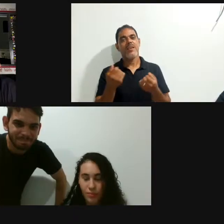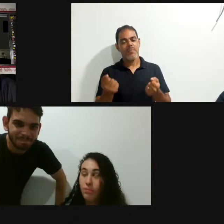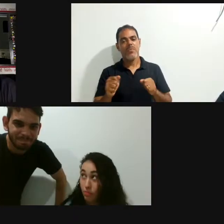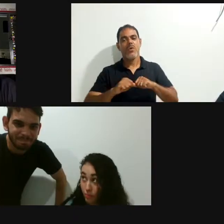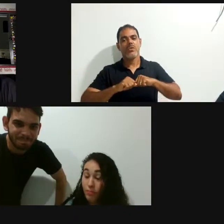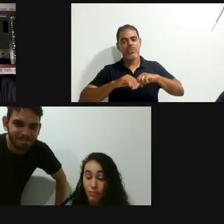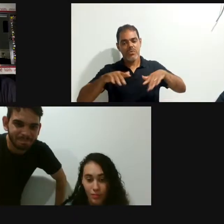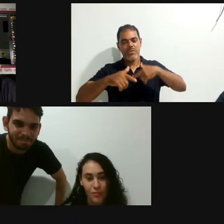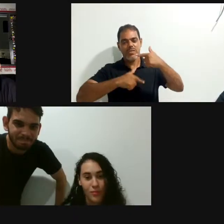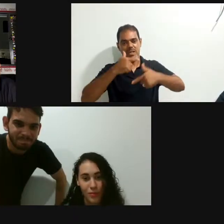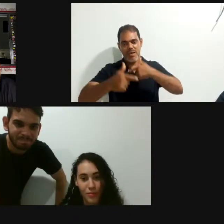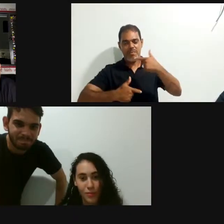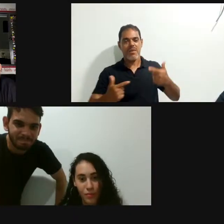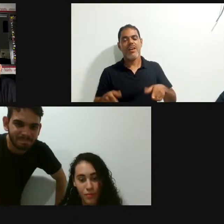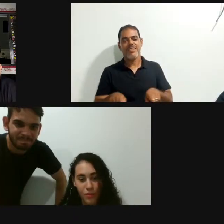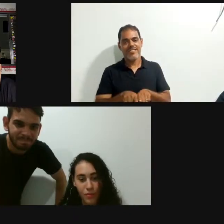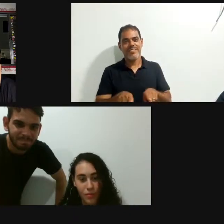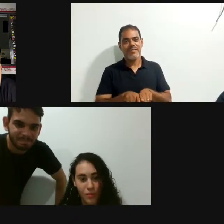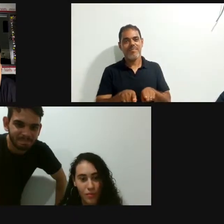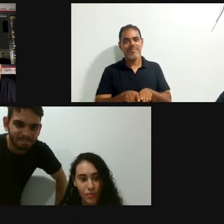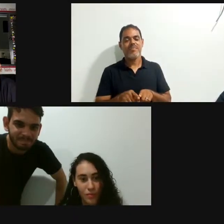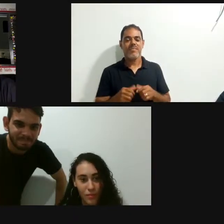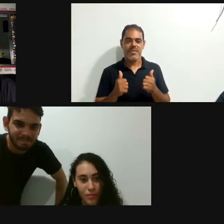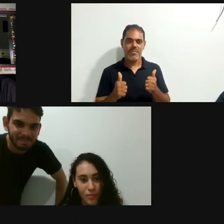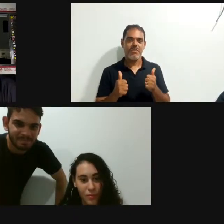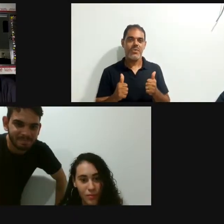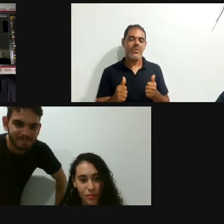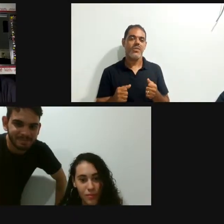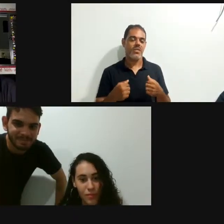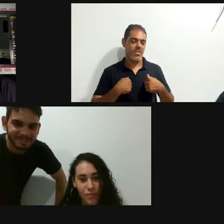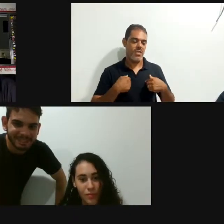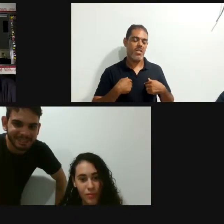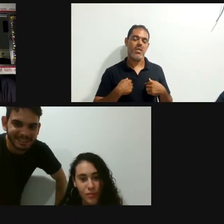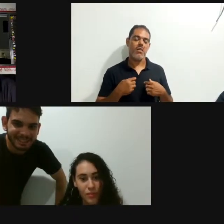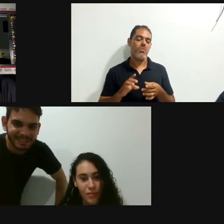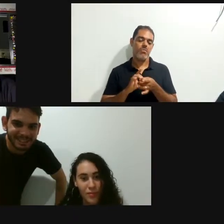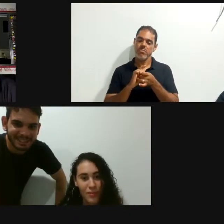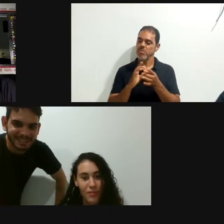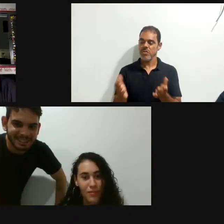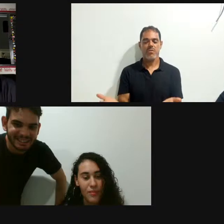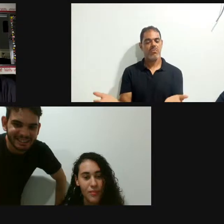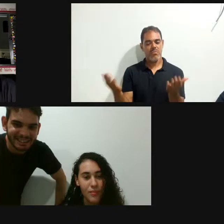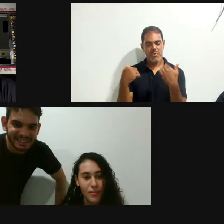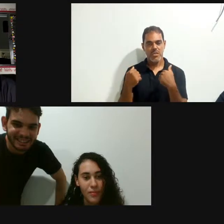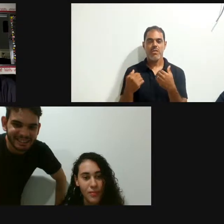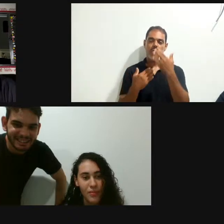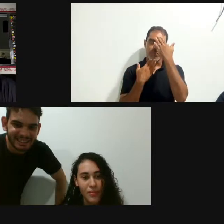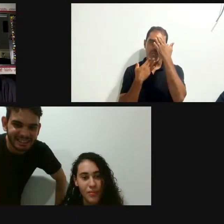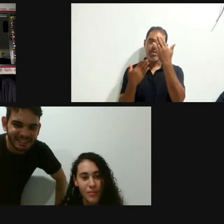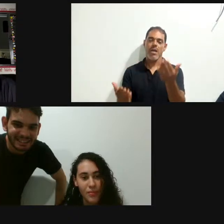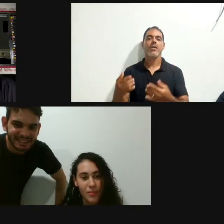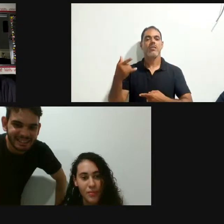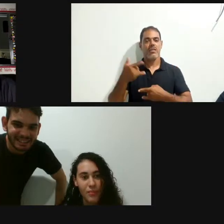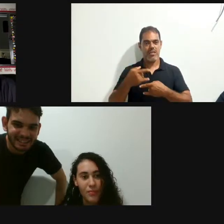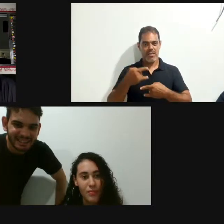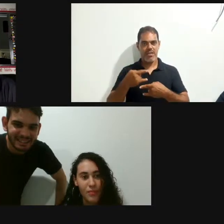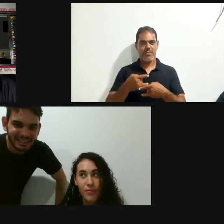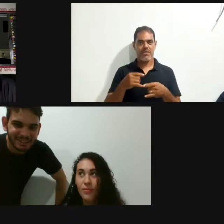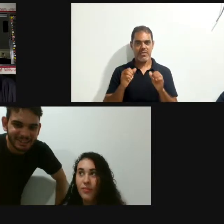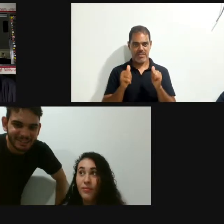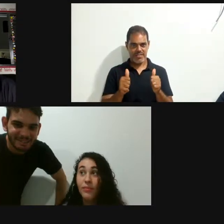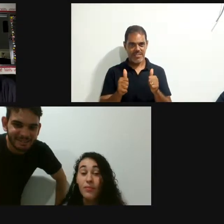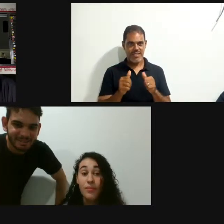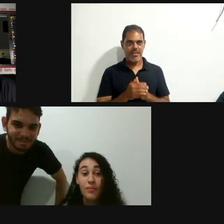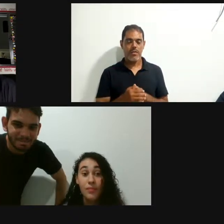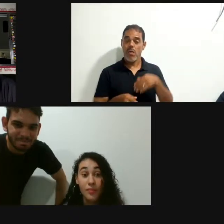vocês, quiser uma hora conversar comigo também, a porta está aberta. E obrigado aí pela live. Acredito que a Bia